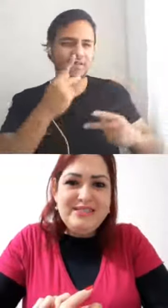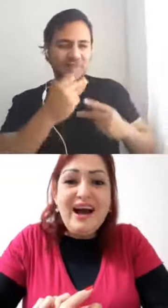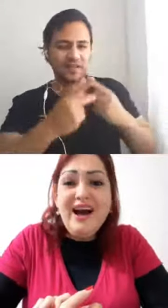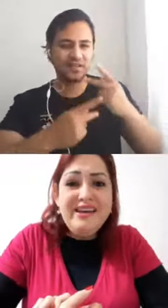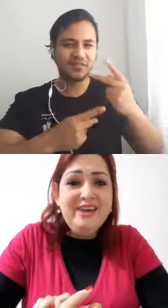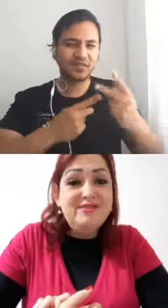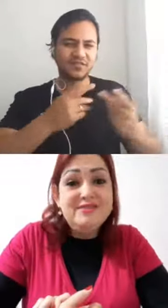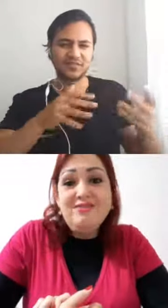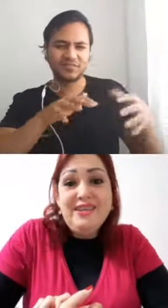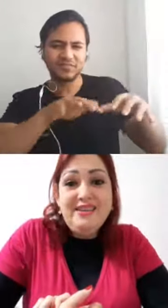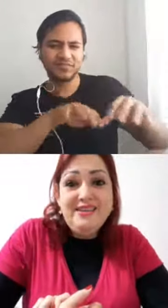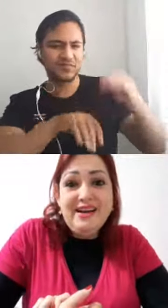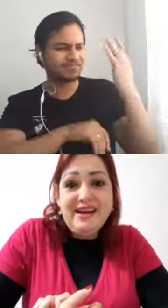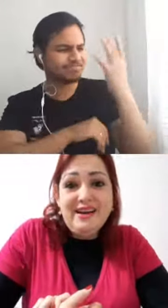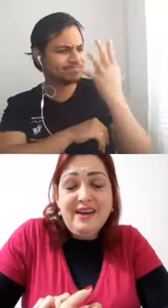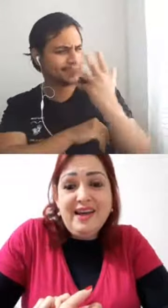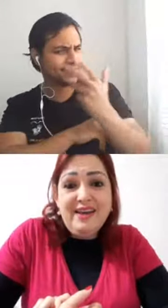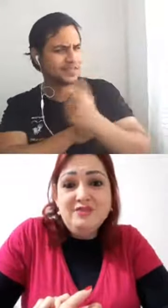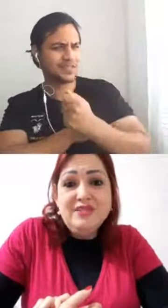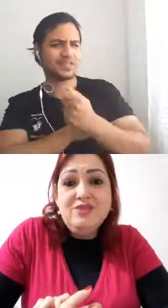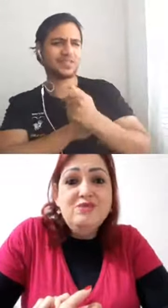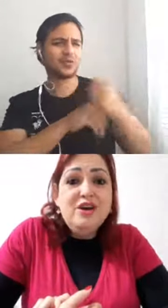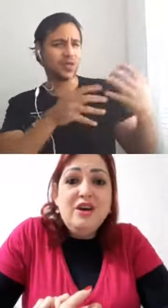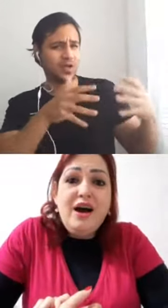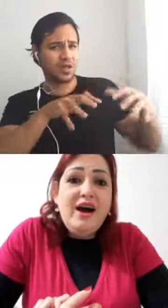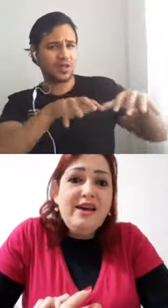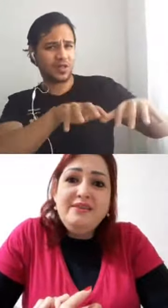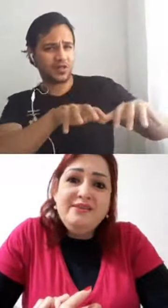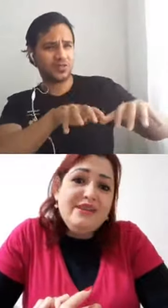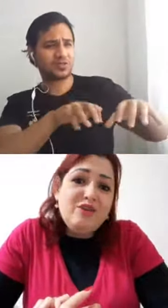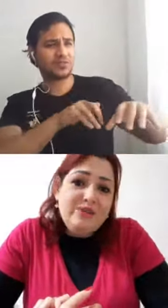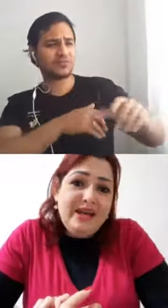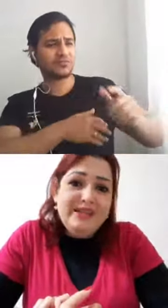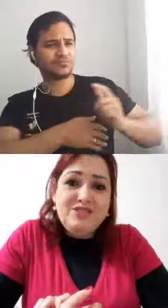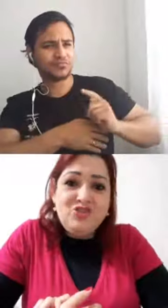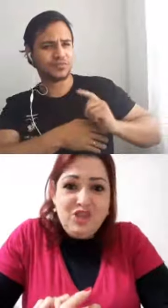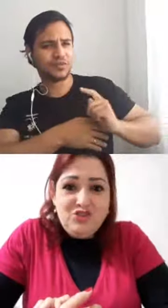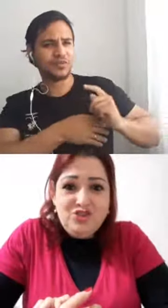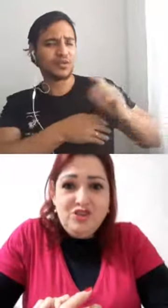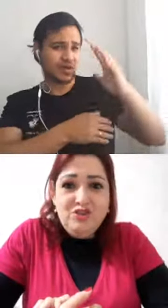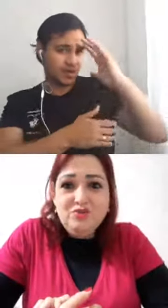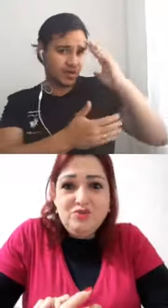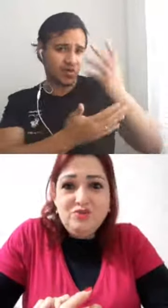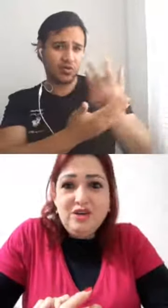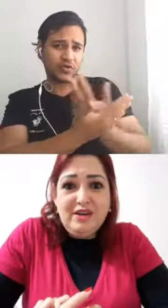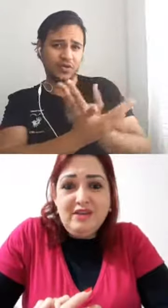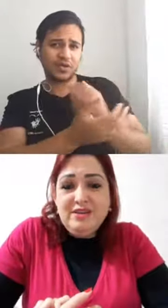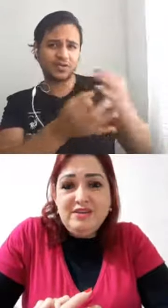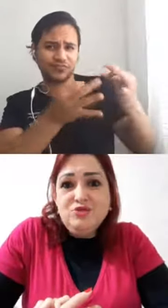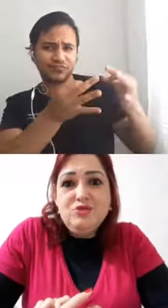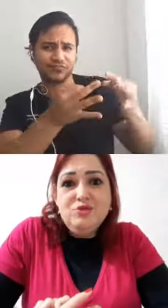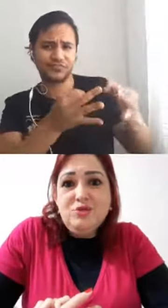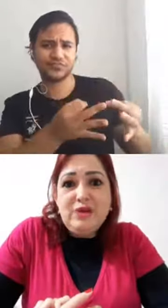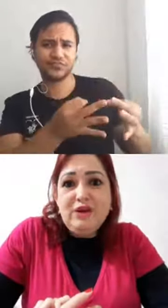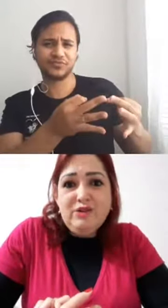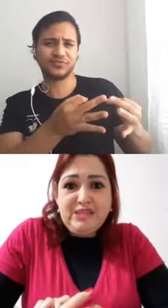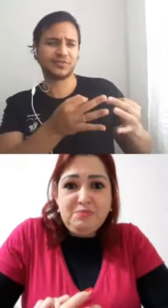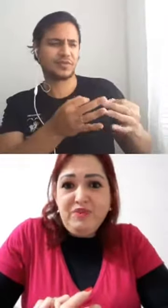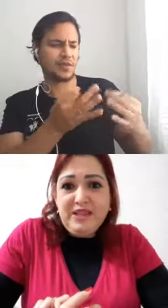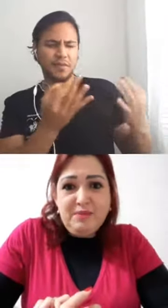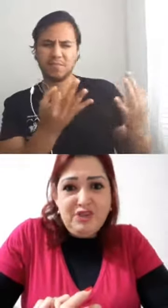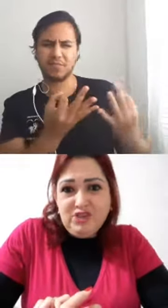diz. Ai, a inclusão linda, a inclusão, ai, que acontece direitinho, que tudo